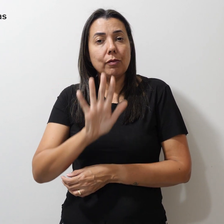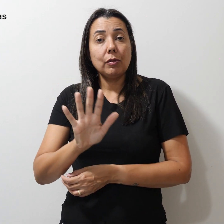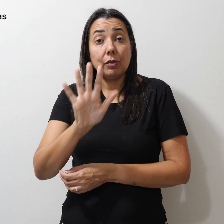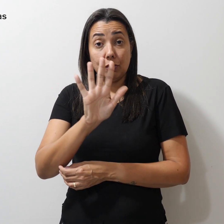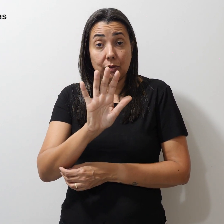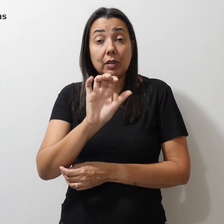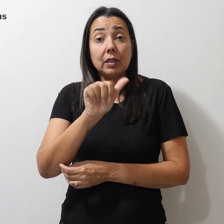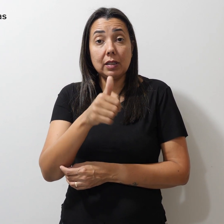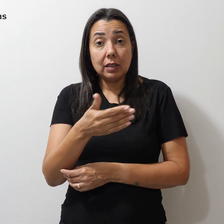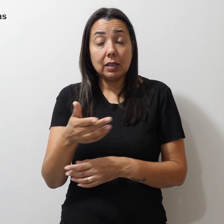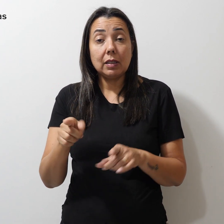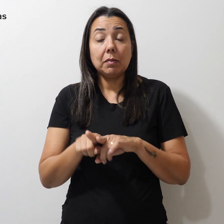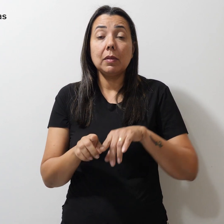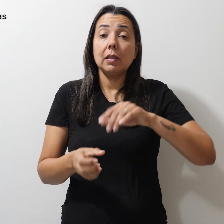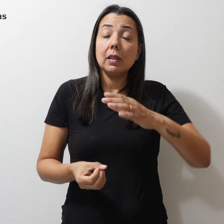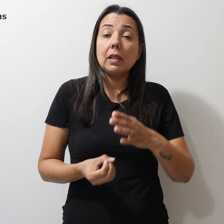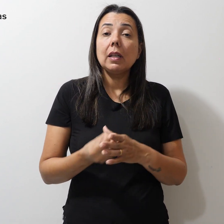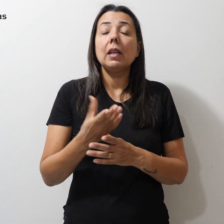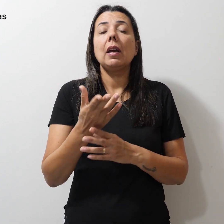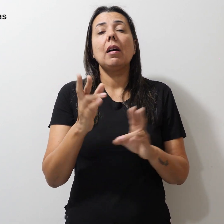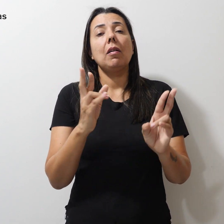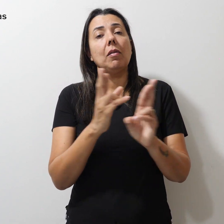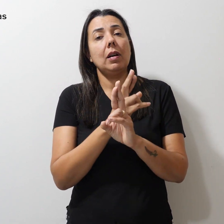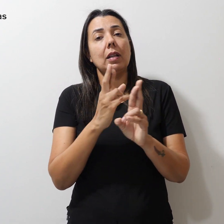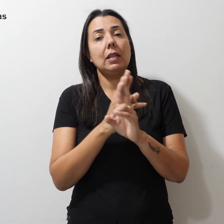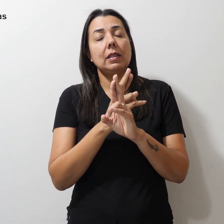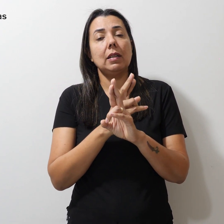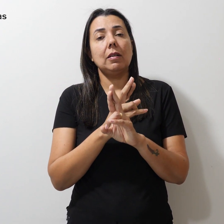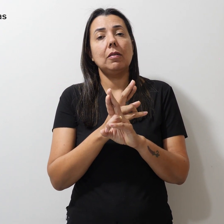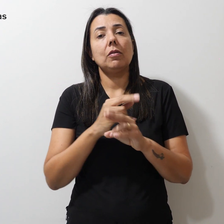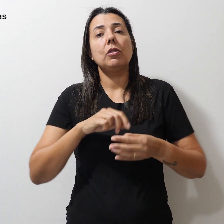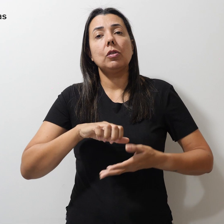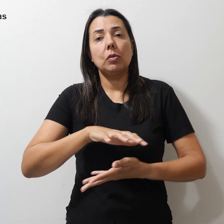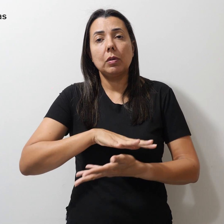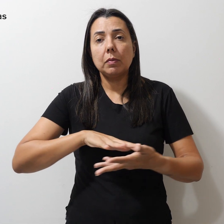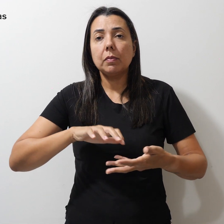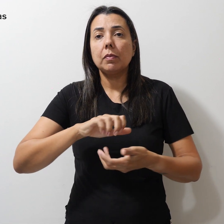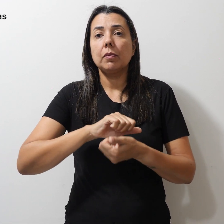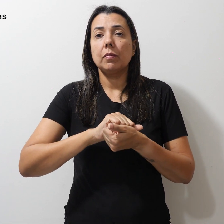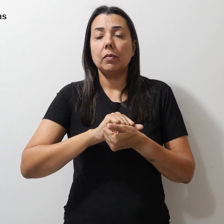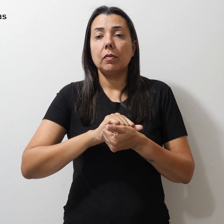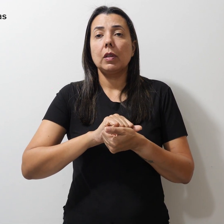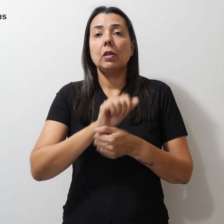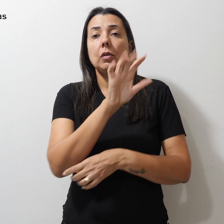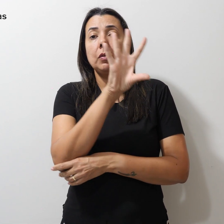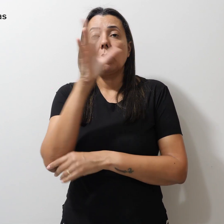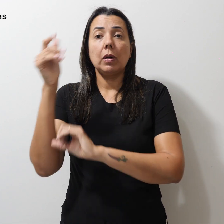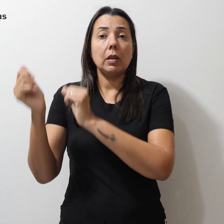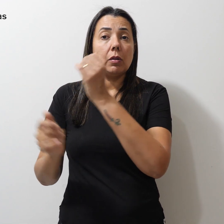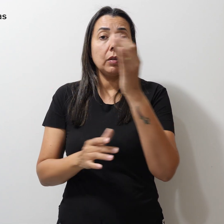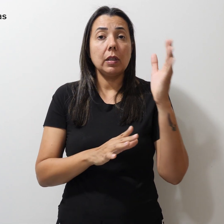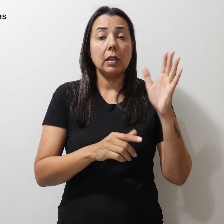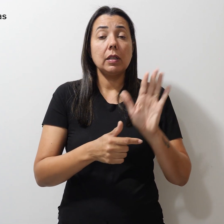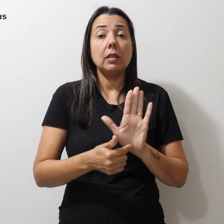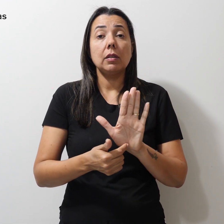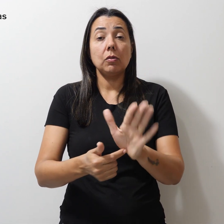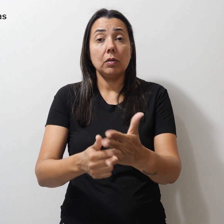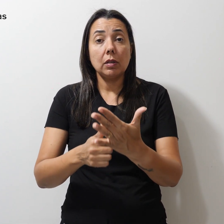É estabelecer uma relação de sustentabilidade com a natureza e de solidariedade com as